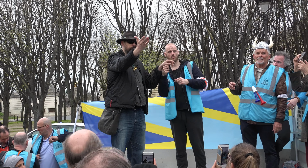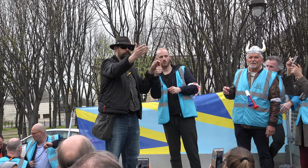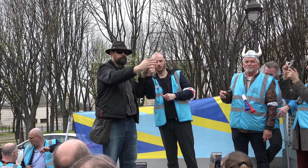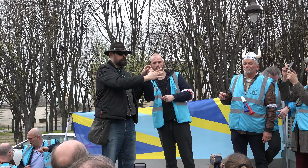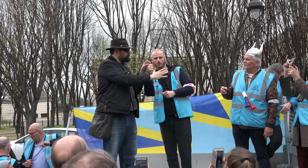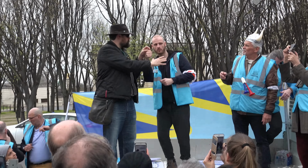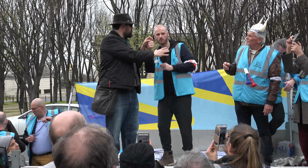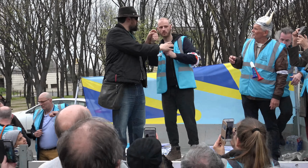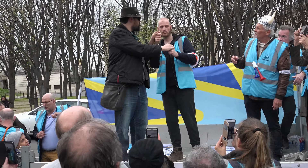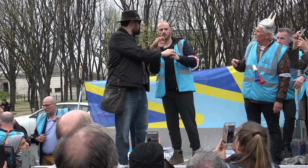aujourd'hui?